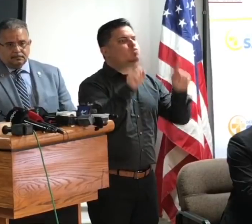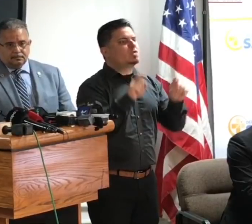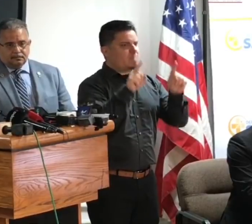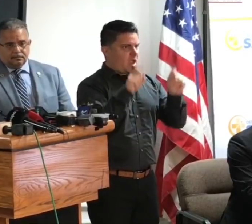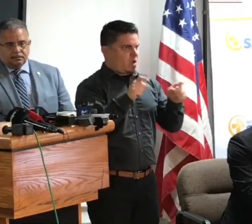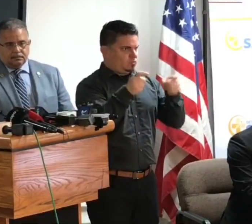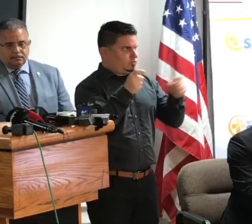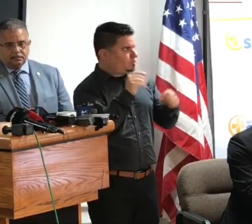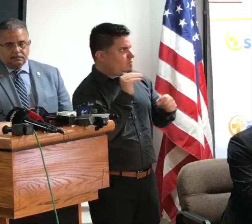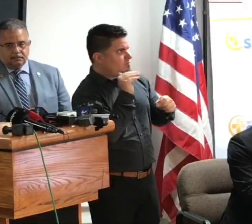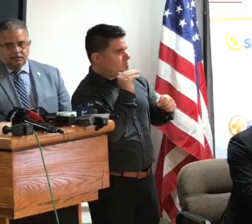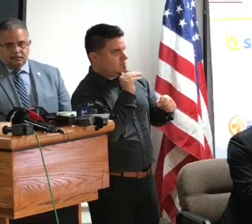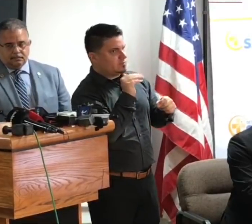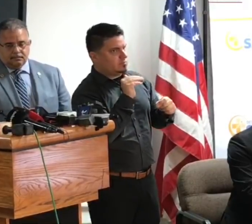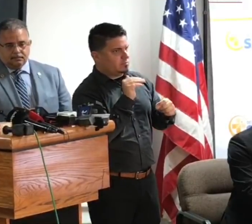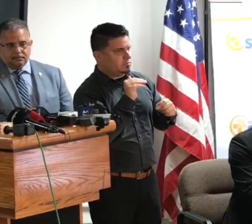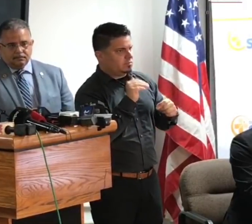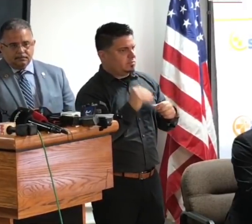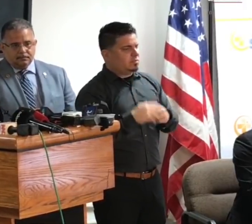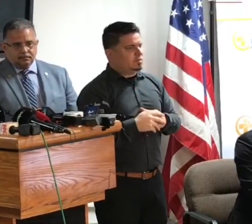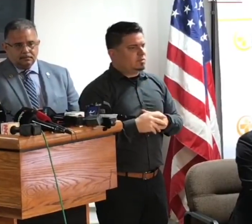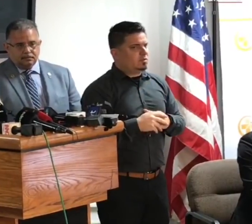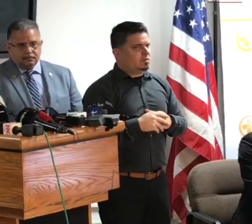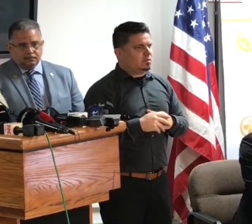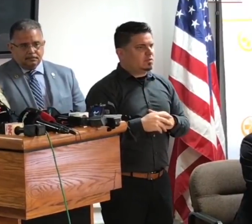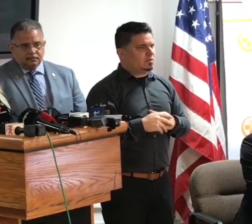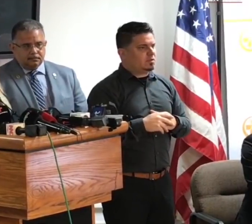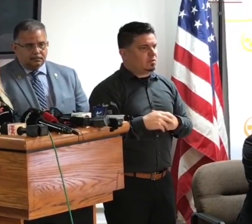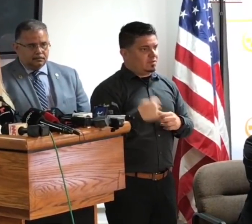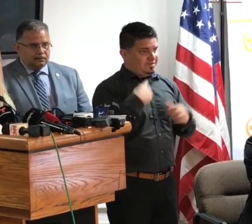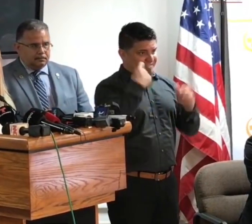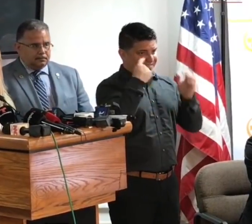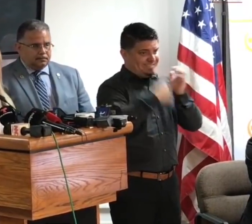vieron que la respuesta del